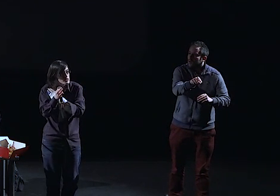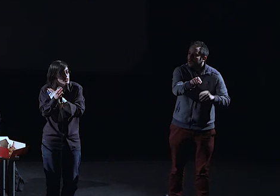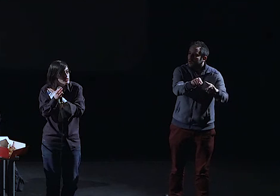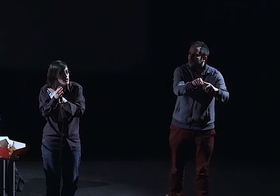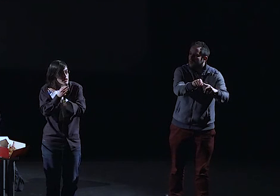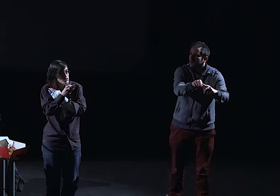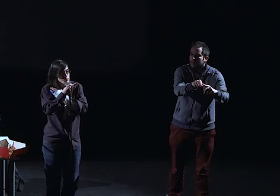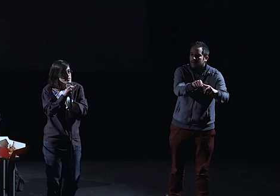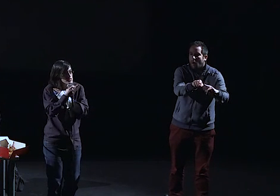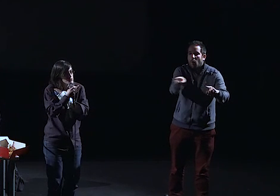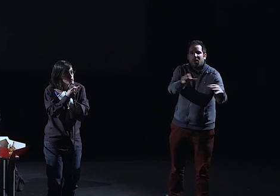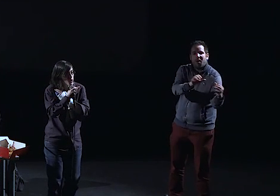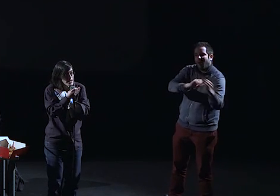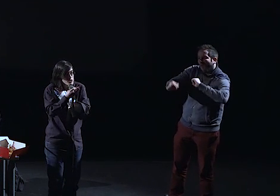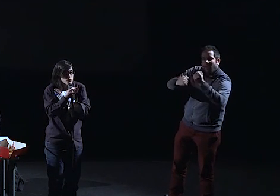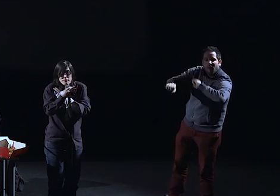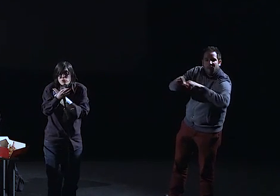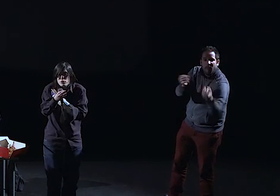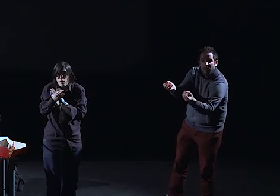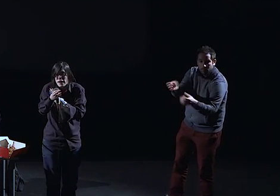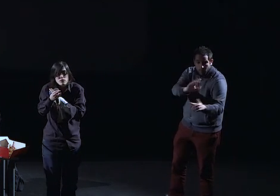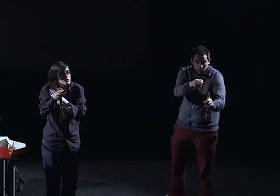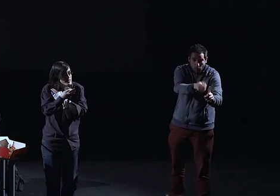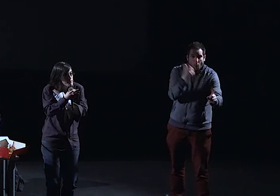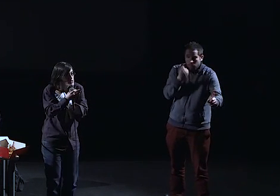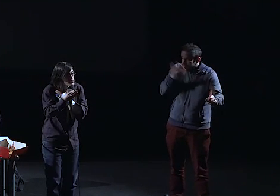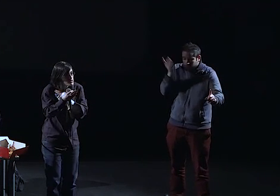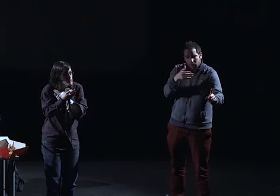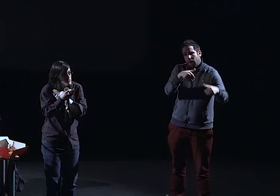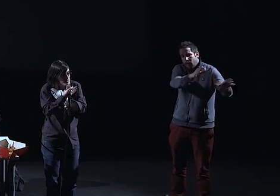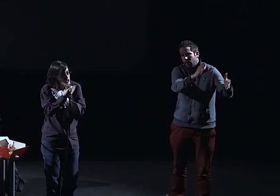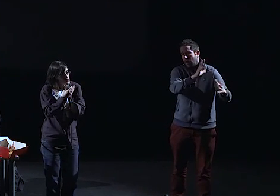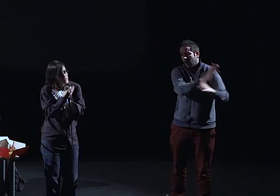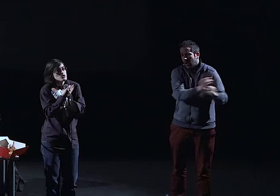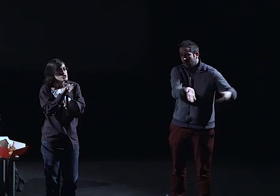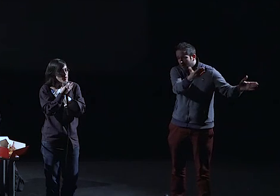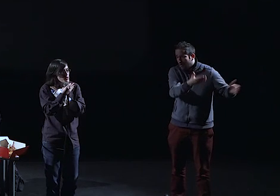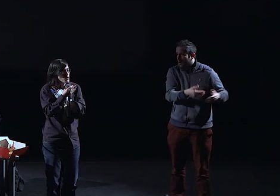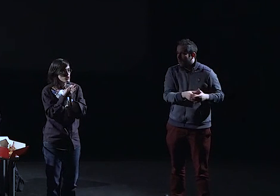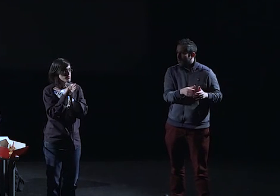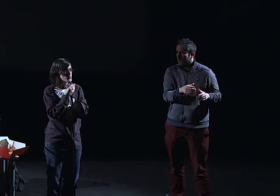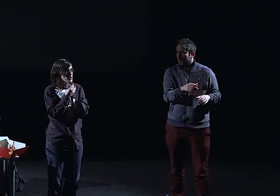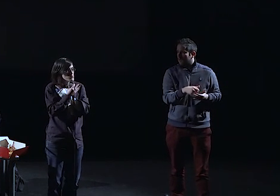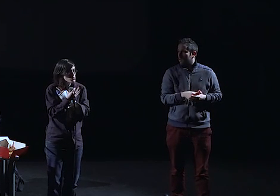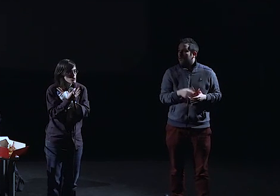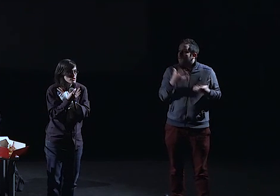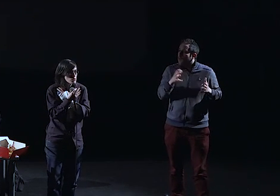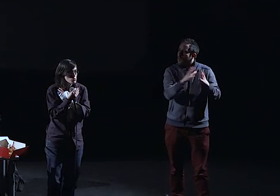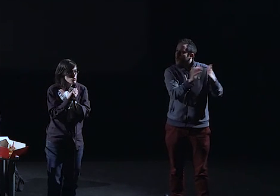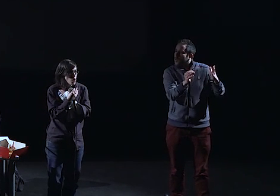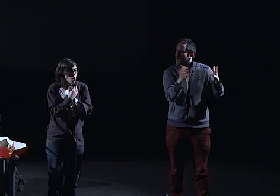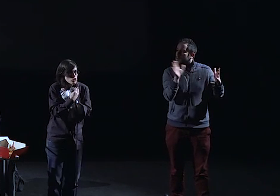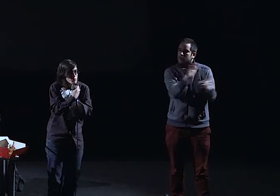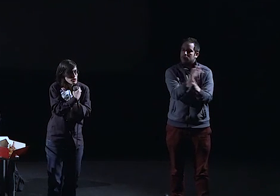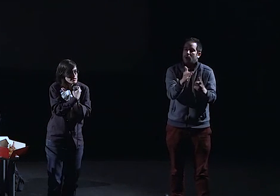emmerder les autres parce qu'il fout le bordel, je vais lui dire tu fous le bordel, va te calmer. C'est ça que je veux. Enfin, j'aimerais bien qu'on rentre dans un modèle de société